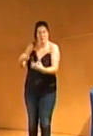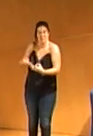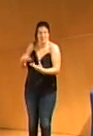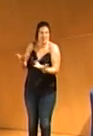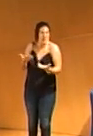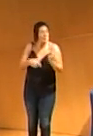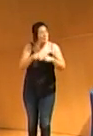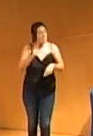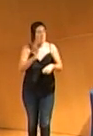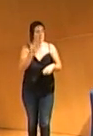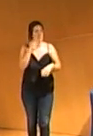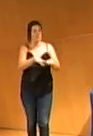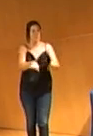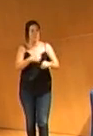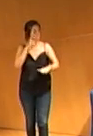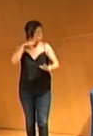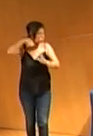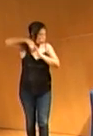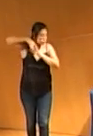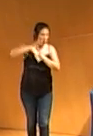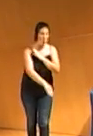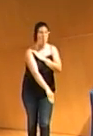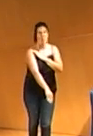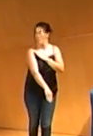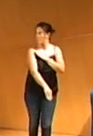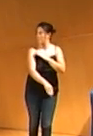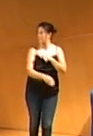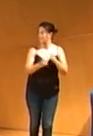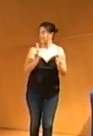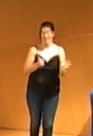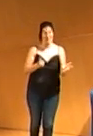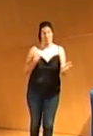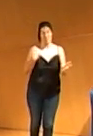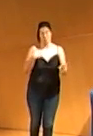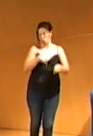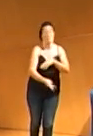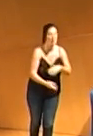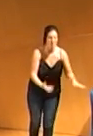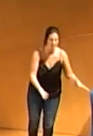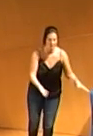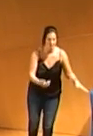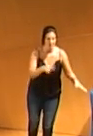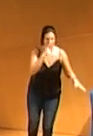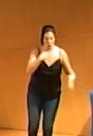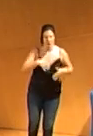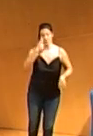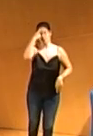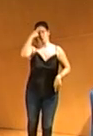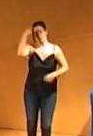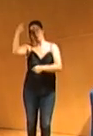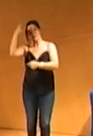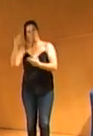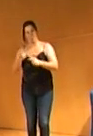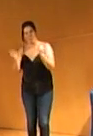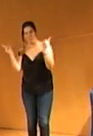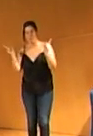s'effondre. Je pense que si je suis tombée en sortant du train tout à l'heure, c'est que j'avais des soucis. Et puis, il y a des moments de bonheur. Et je crois que c'est